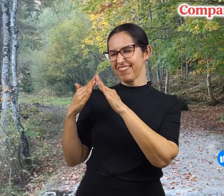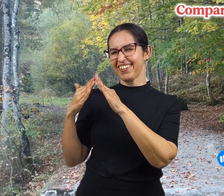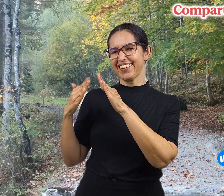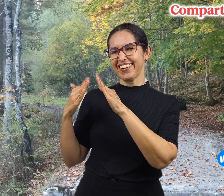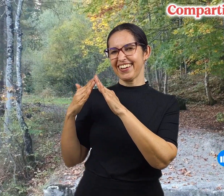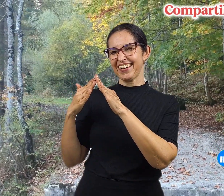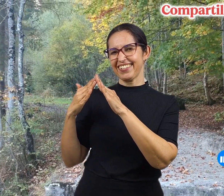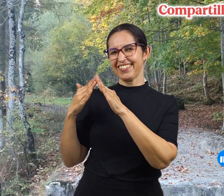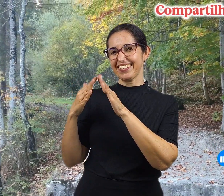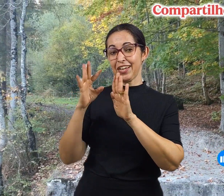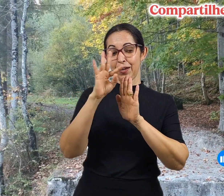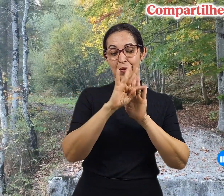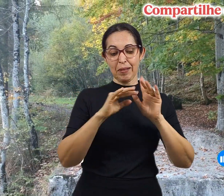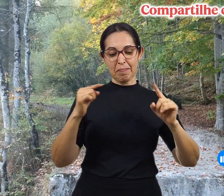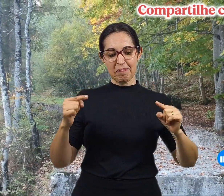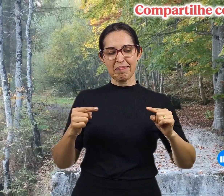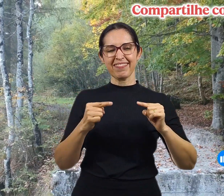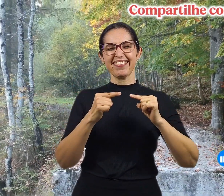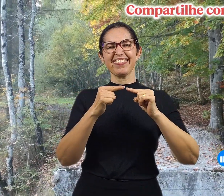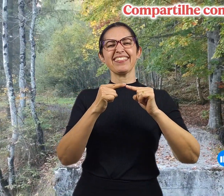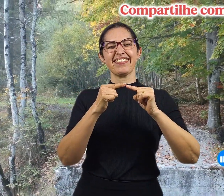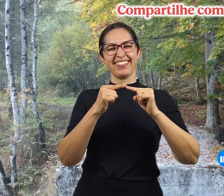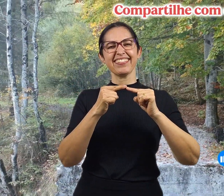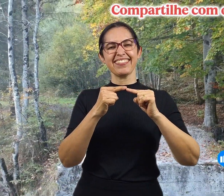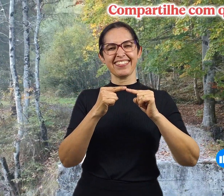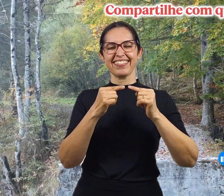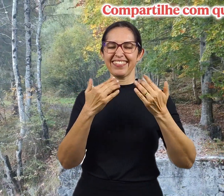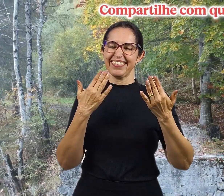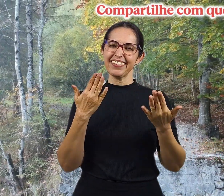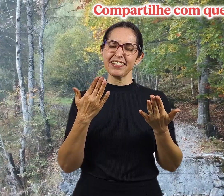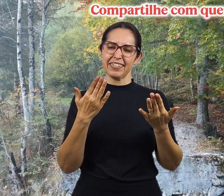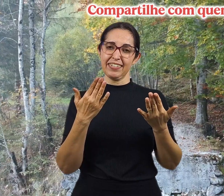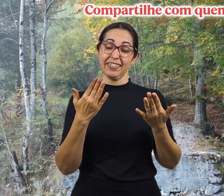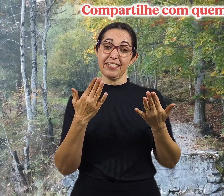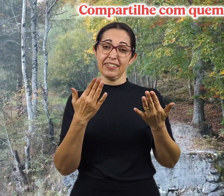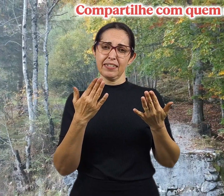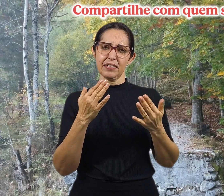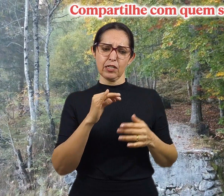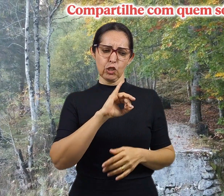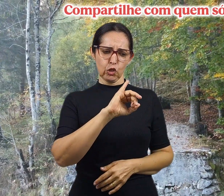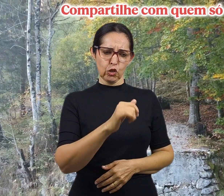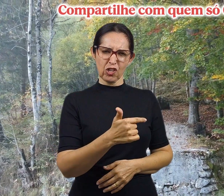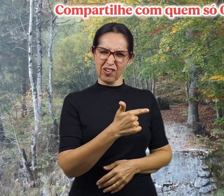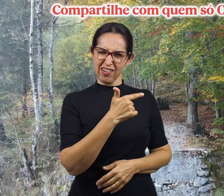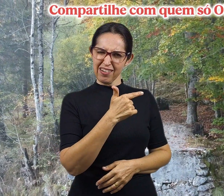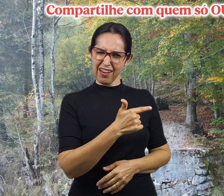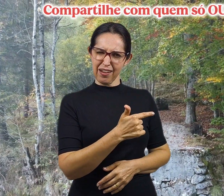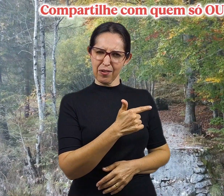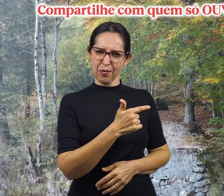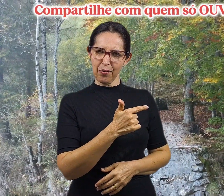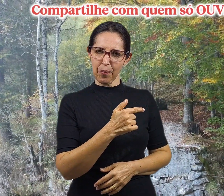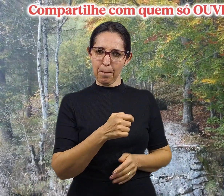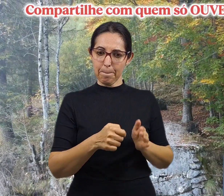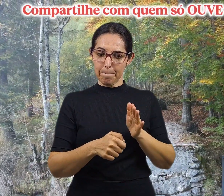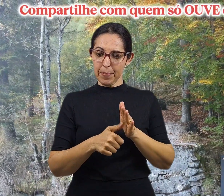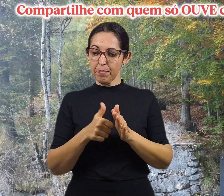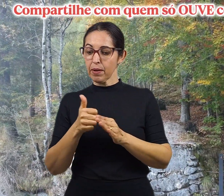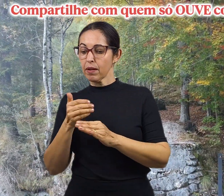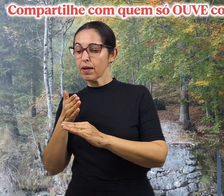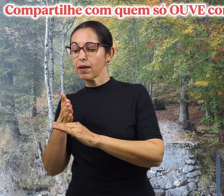nessas passagens. Então vamos lá. Como Jacó descobre Betel pela primeira vez? Ele descobre